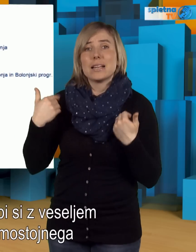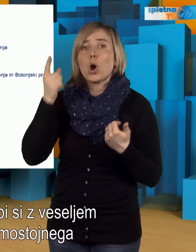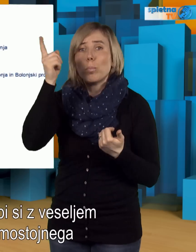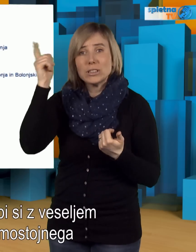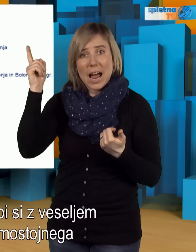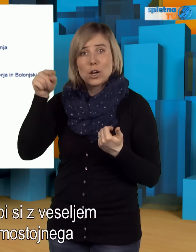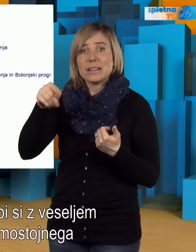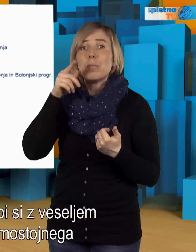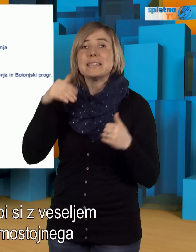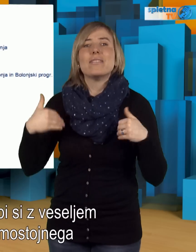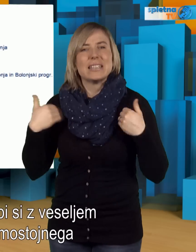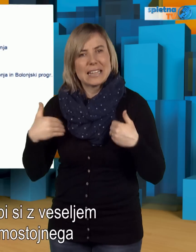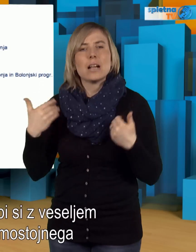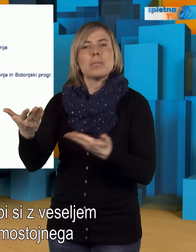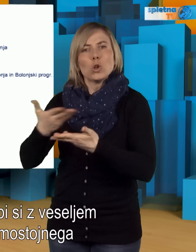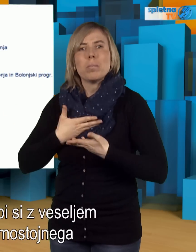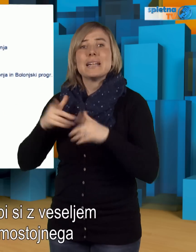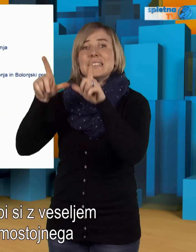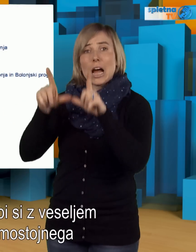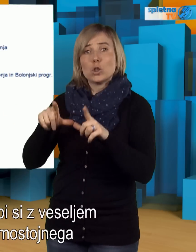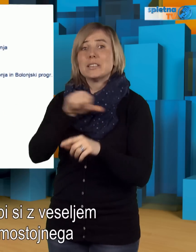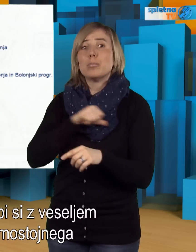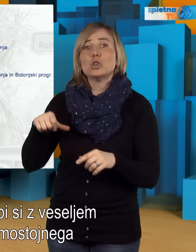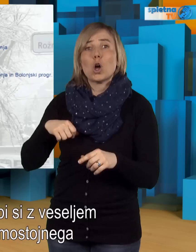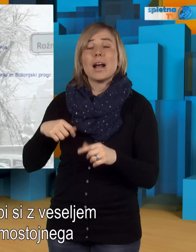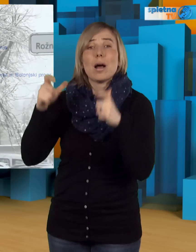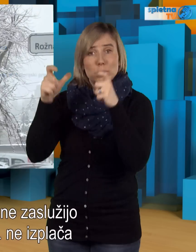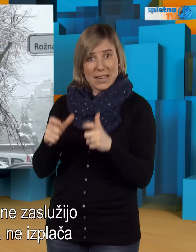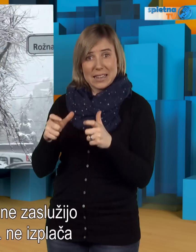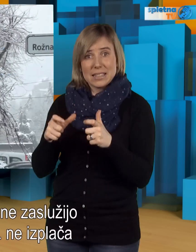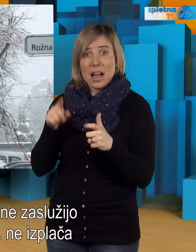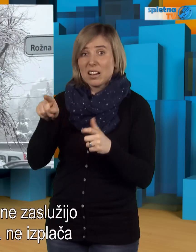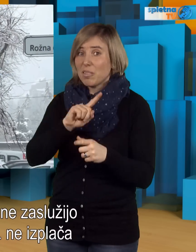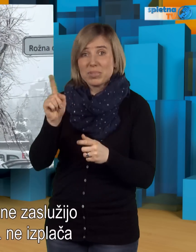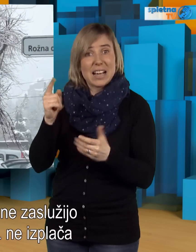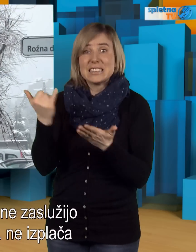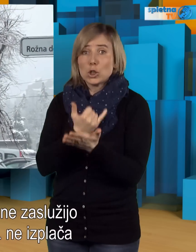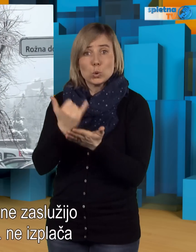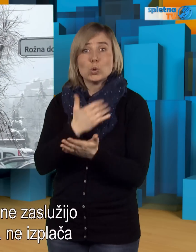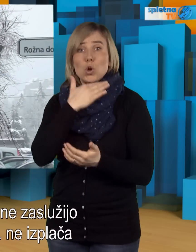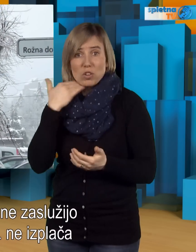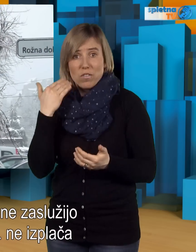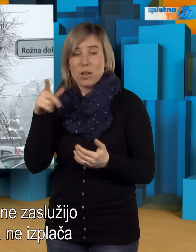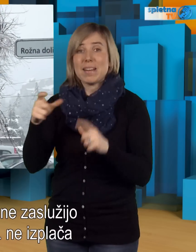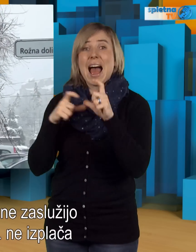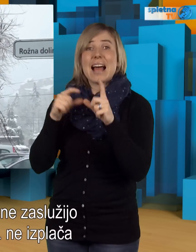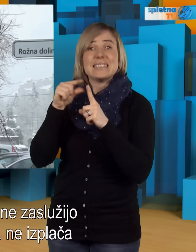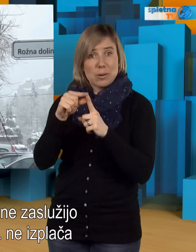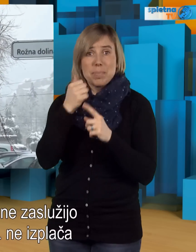Mladi opozarjajo, da bi si z veseljem pridobili status samostojnega podjetnika, ker pa ne zaslužijo dovolj, se jim espe ne